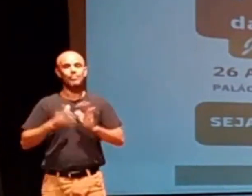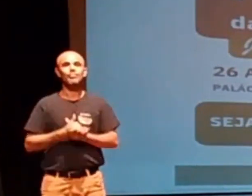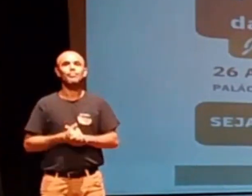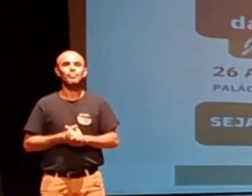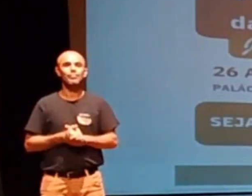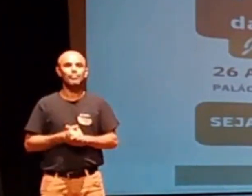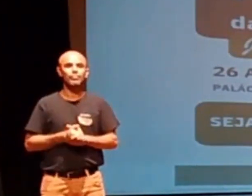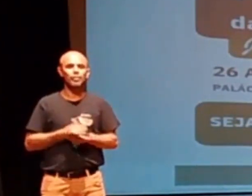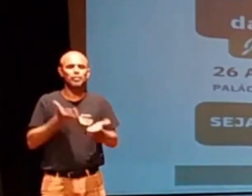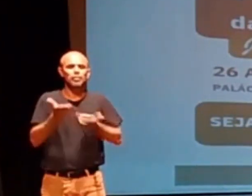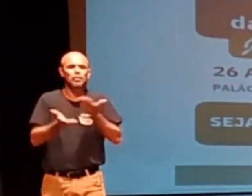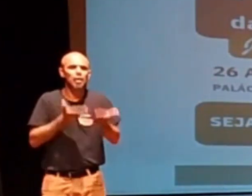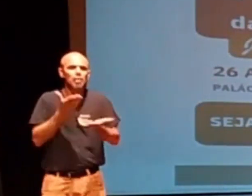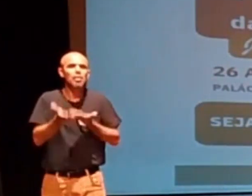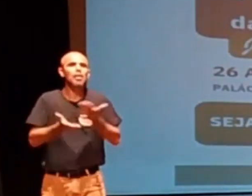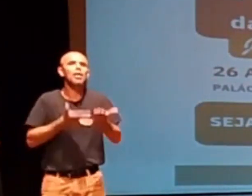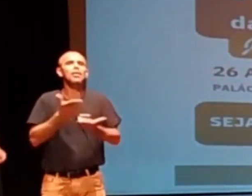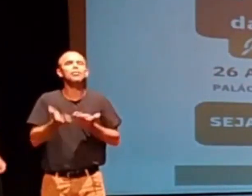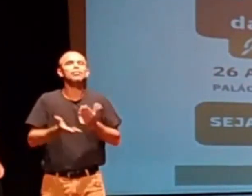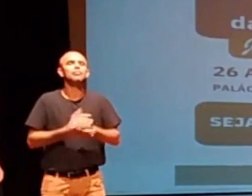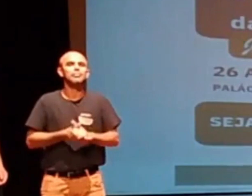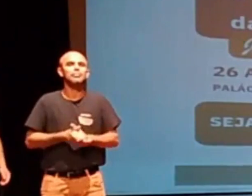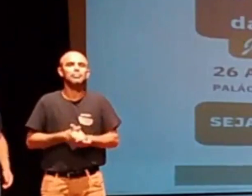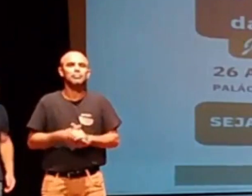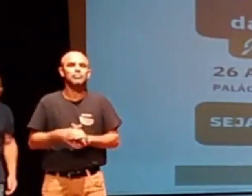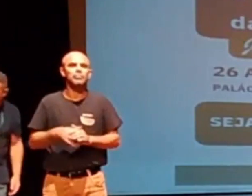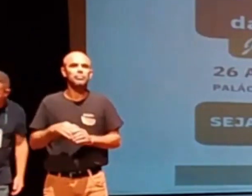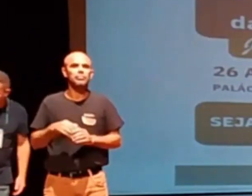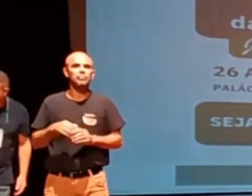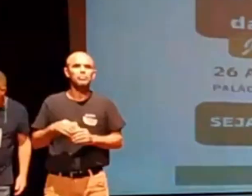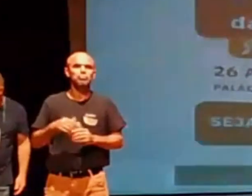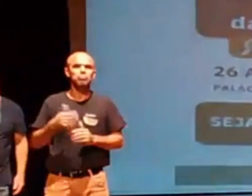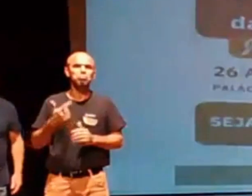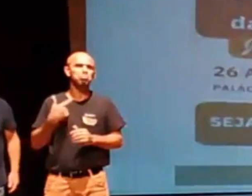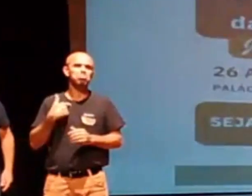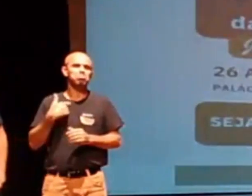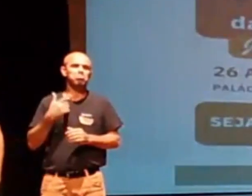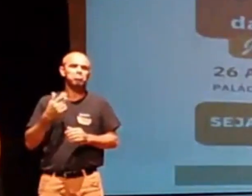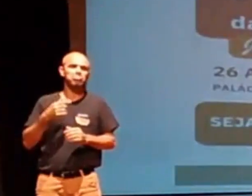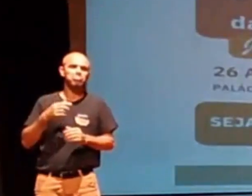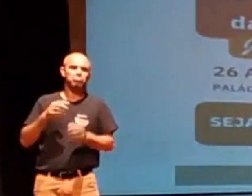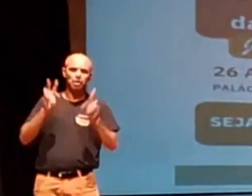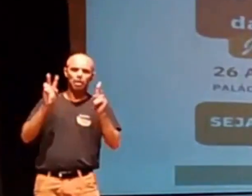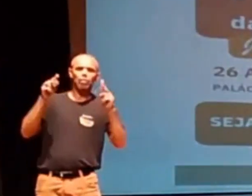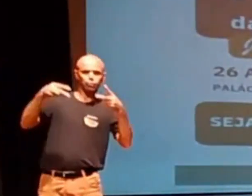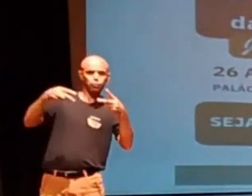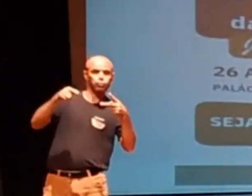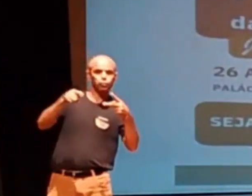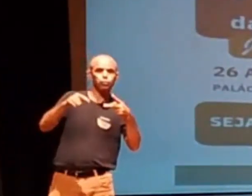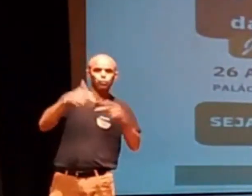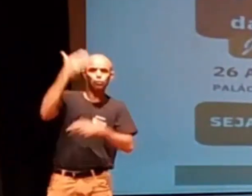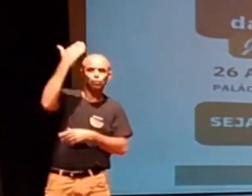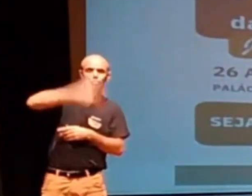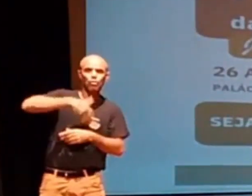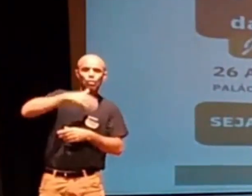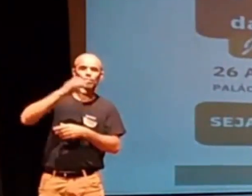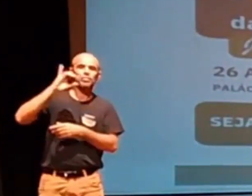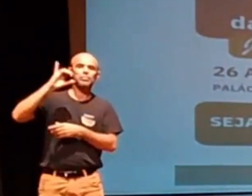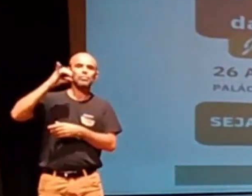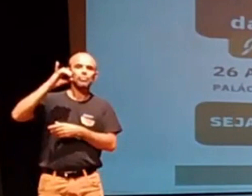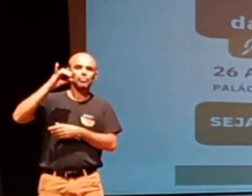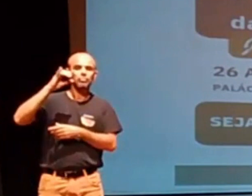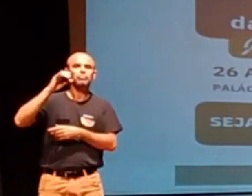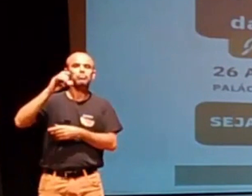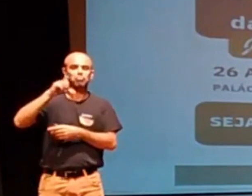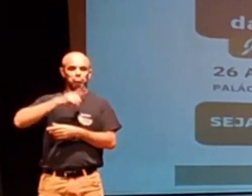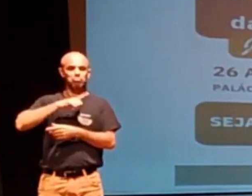Os tratamentos, né, que a gente que são reconhecidos, têm evidências científicas,